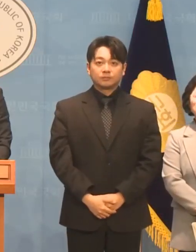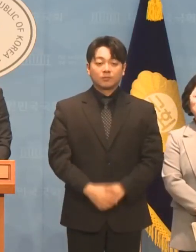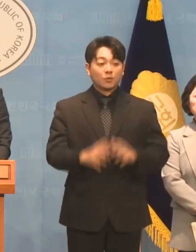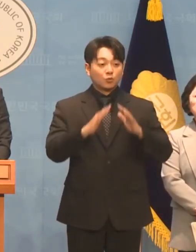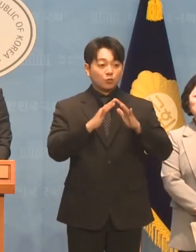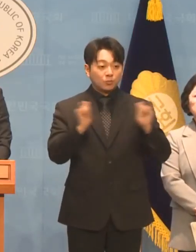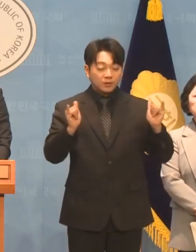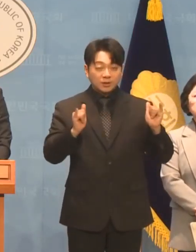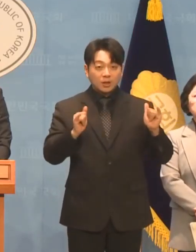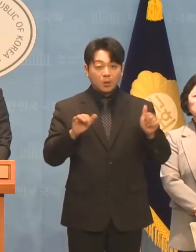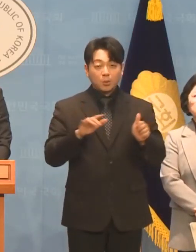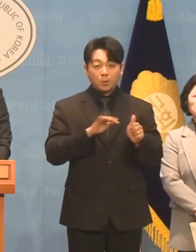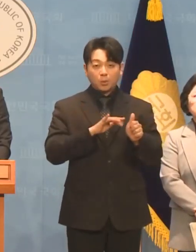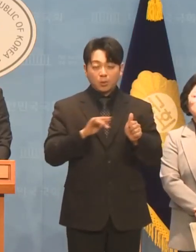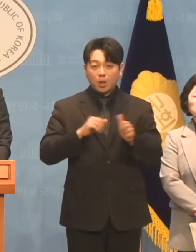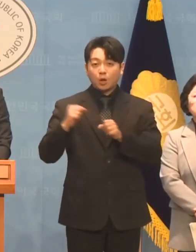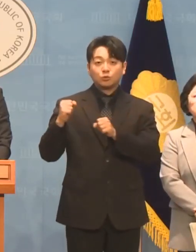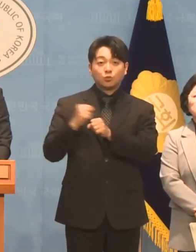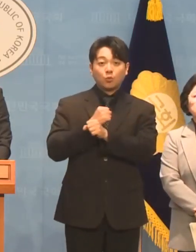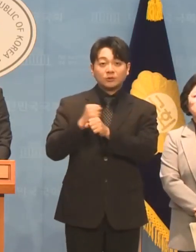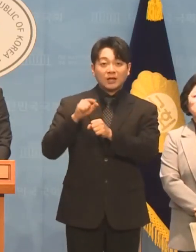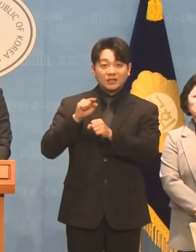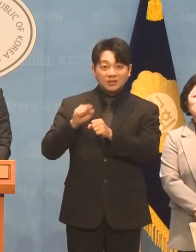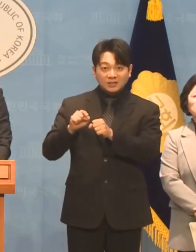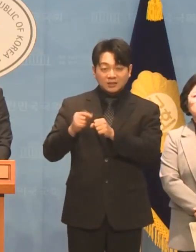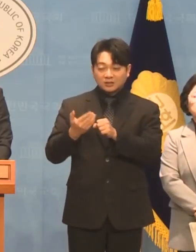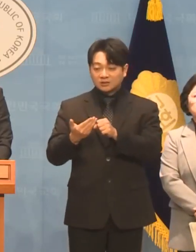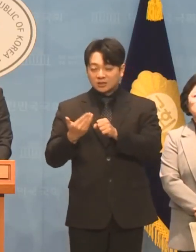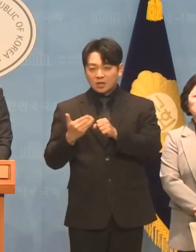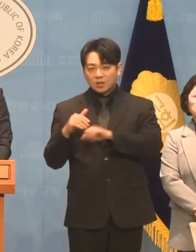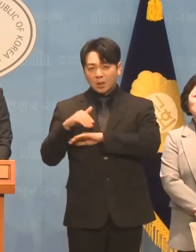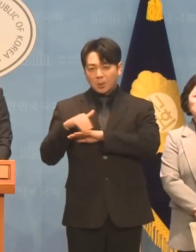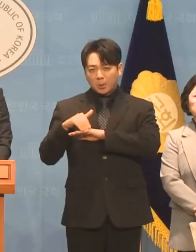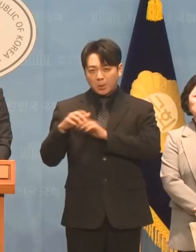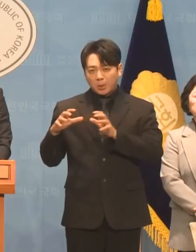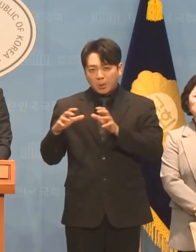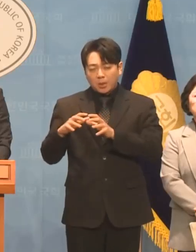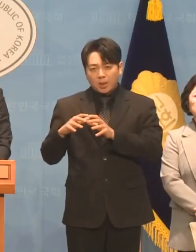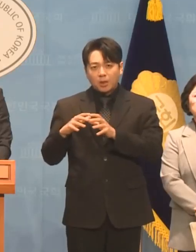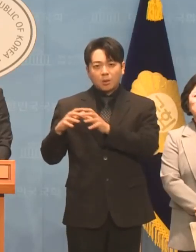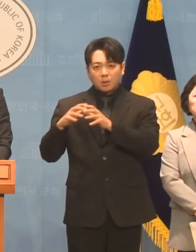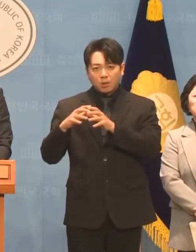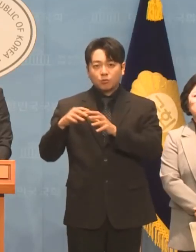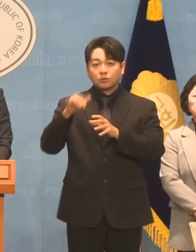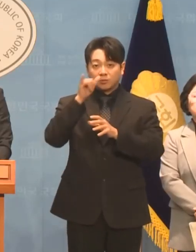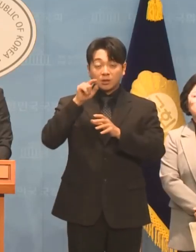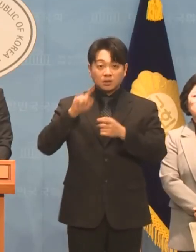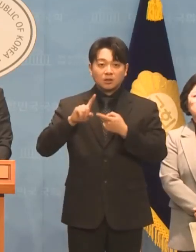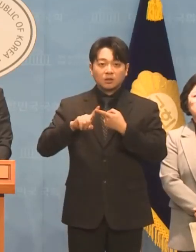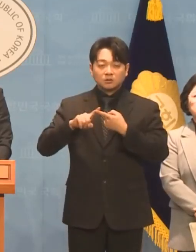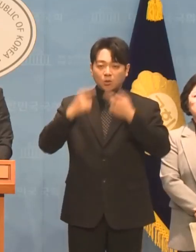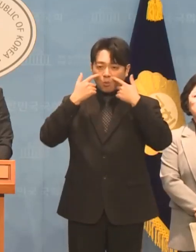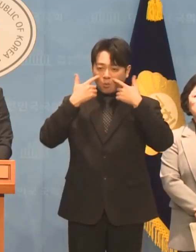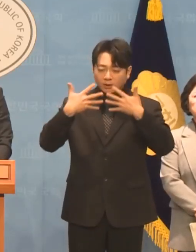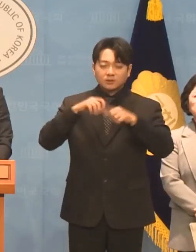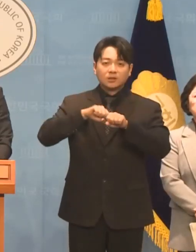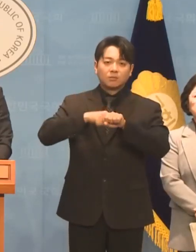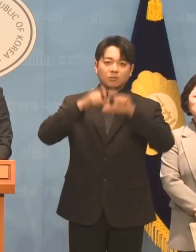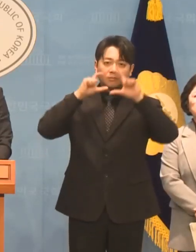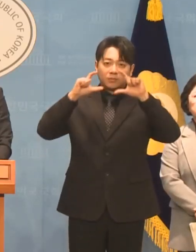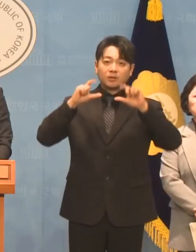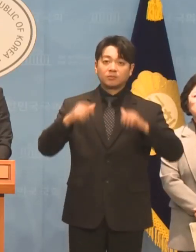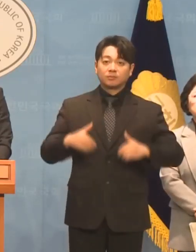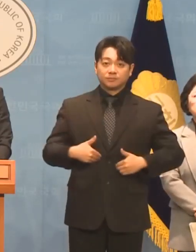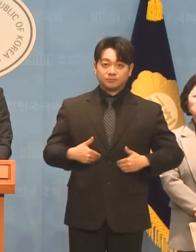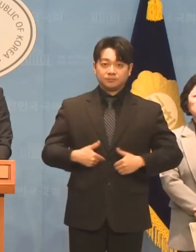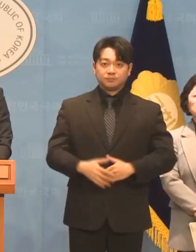조직적, 체계적으로 벌어지고 있다고만 봐도 과언이 아닐 것입니다. 일벌백계에서 강력히 대응해야 할 사안입니다.